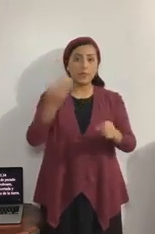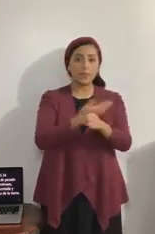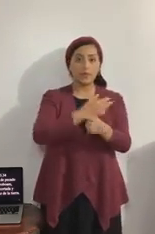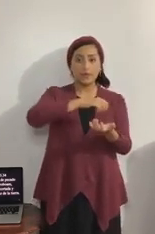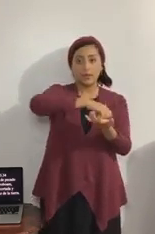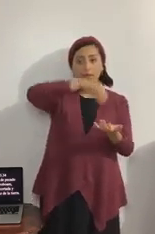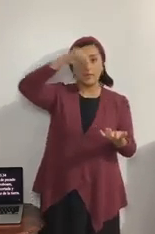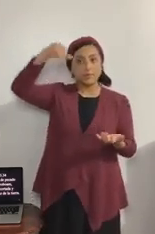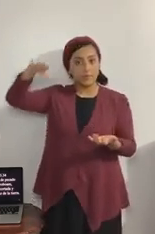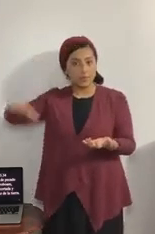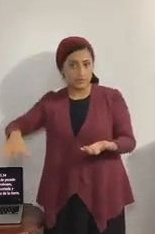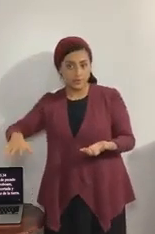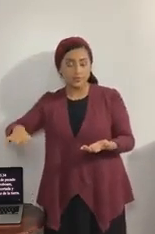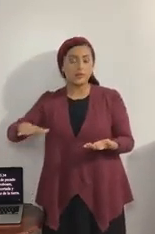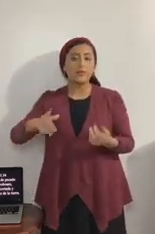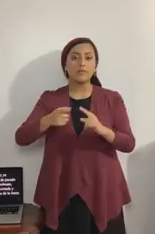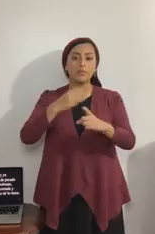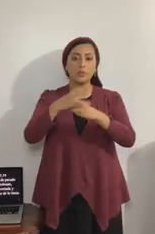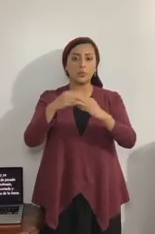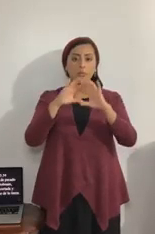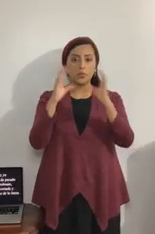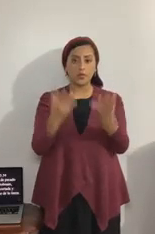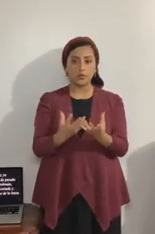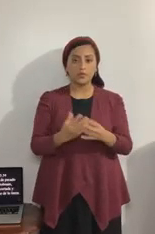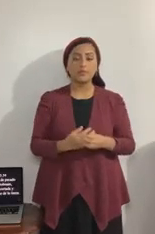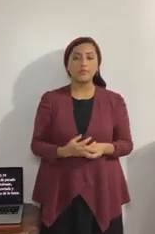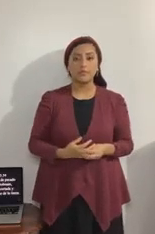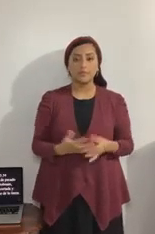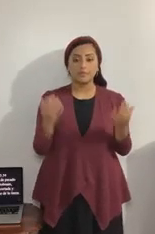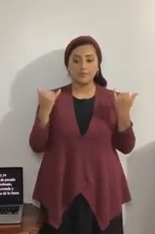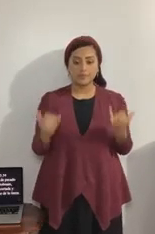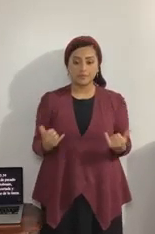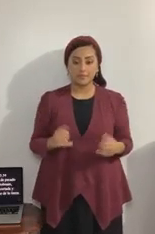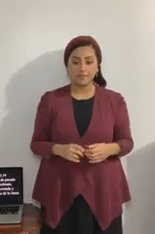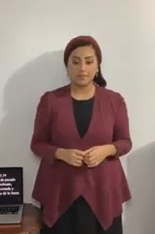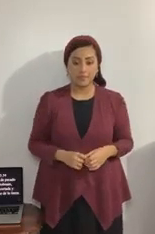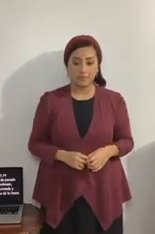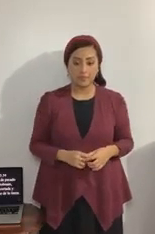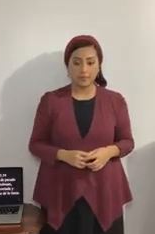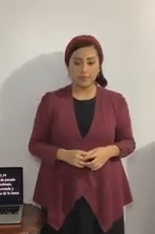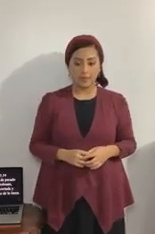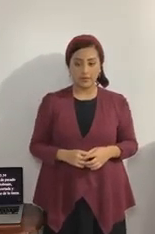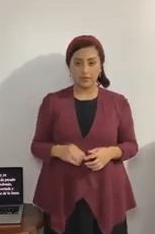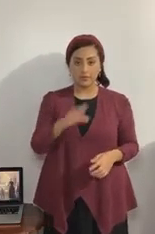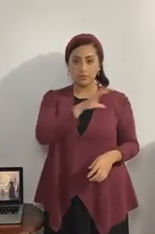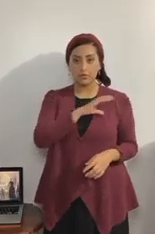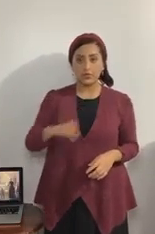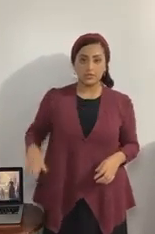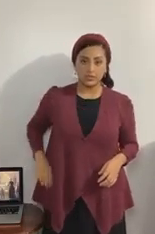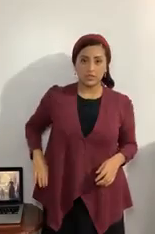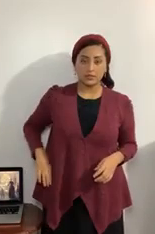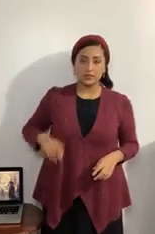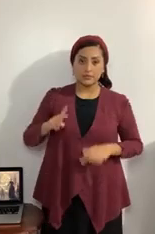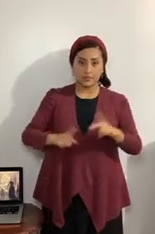raída de sobre la faz de la tierra. Entonces, el cristianismo, ¿qué es lo que